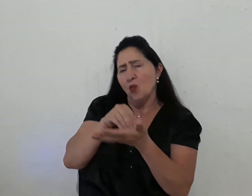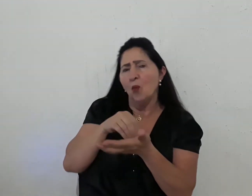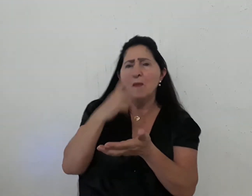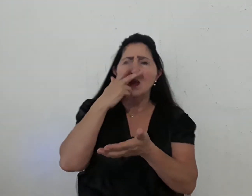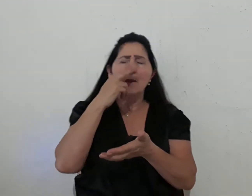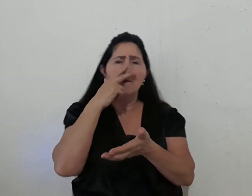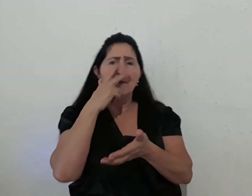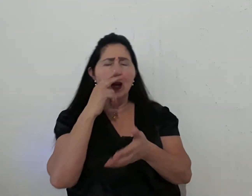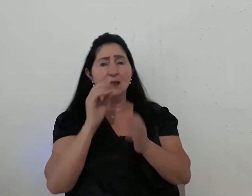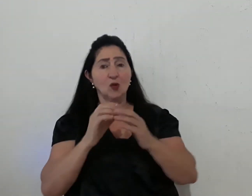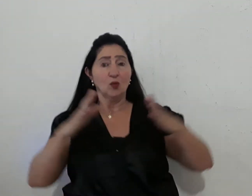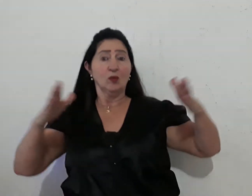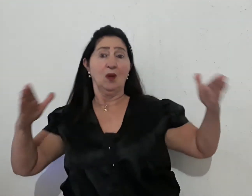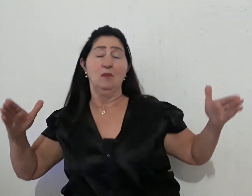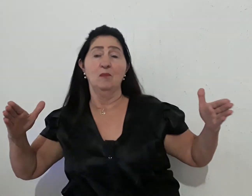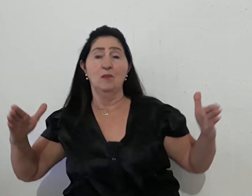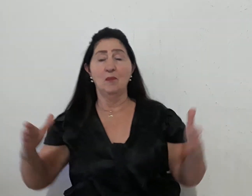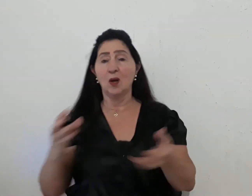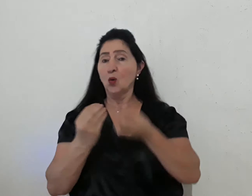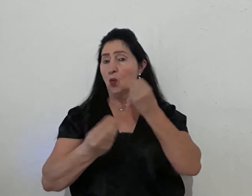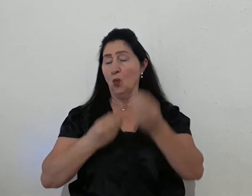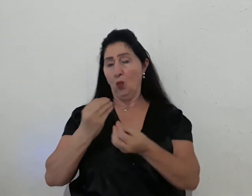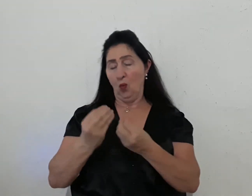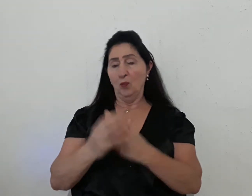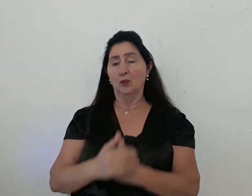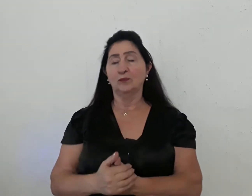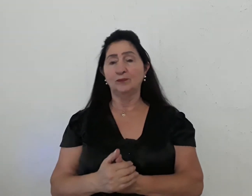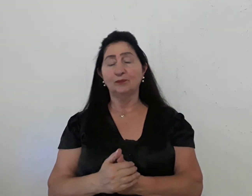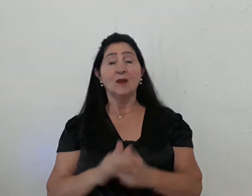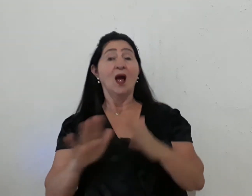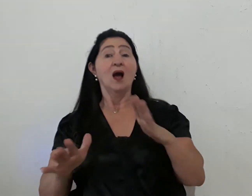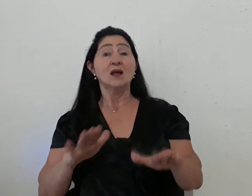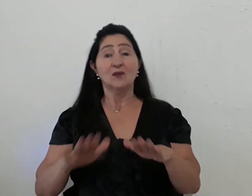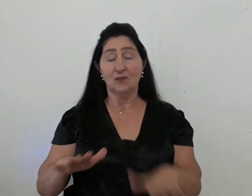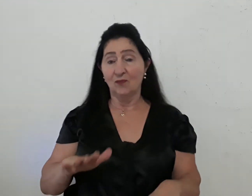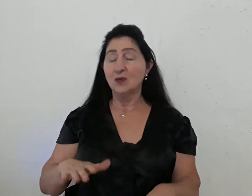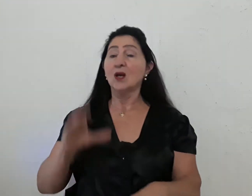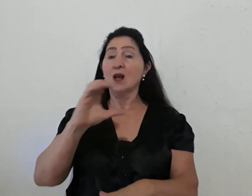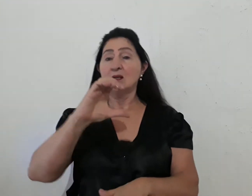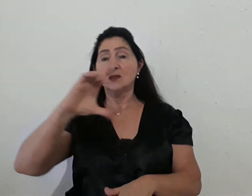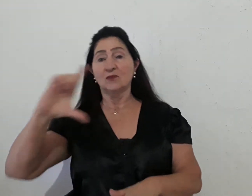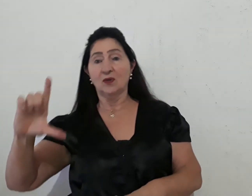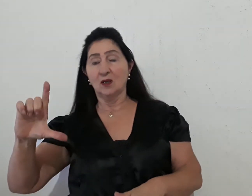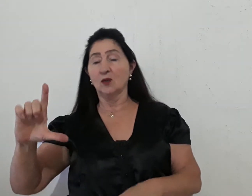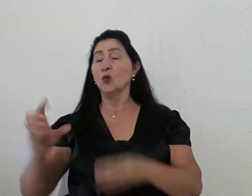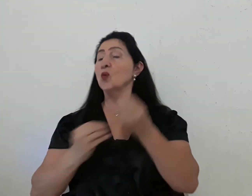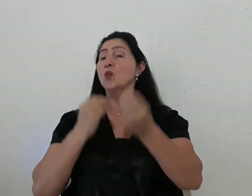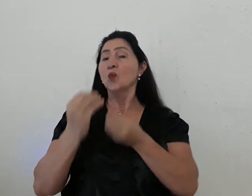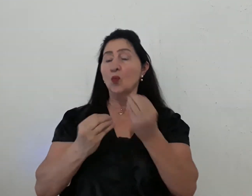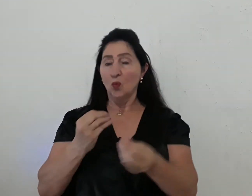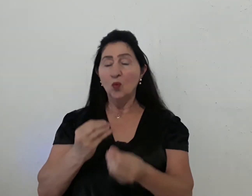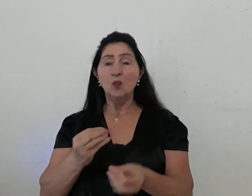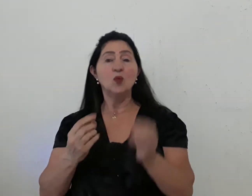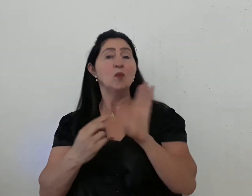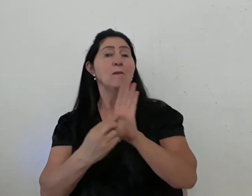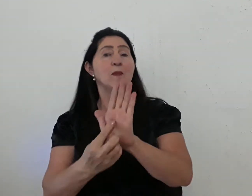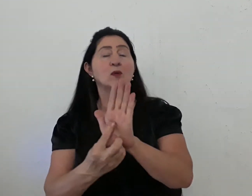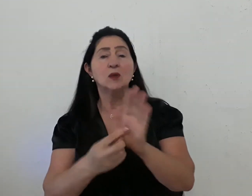ou tamanho do objeto a ser referido. Às vezes, o classificador refere-se ao objeto ou